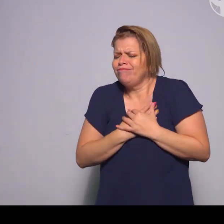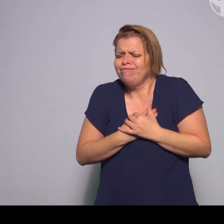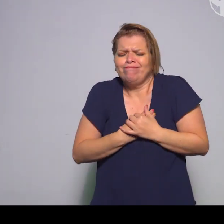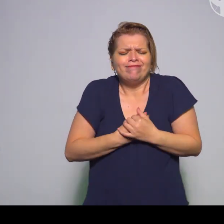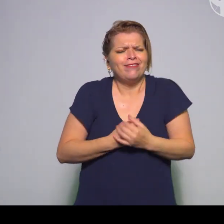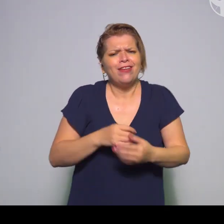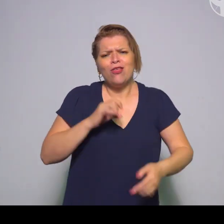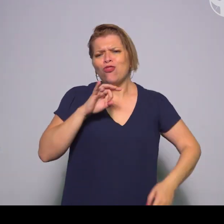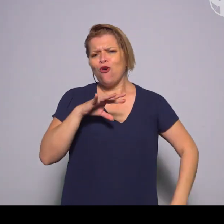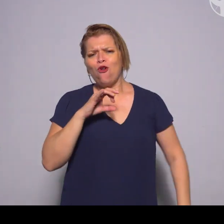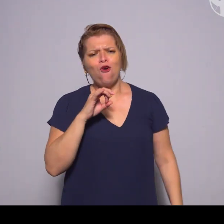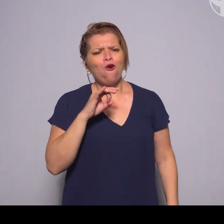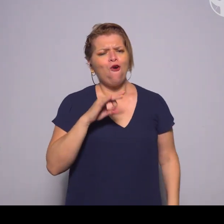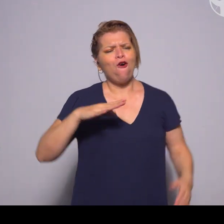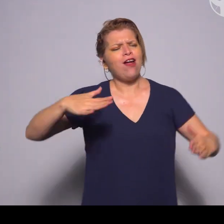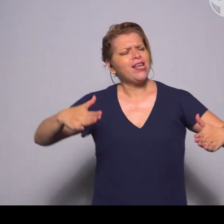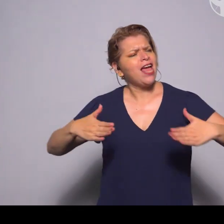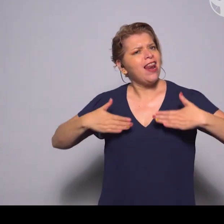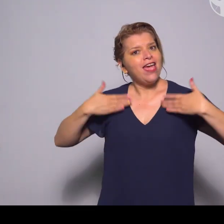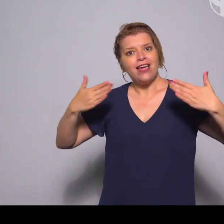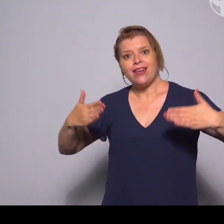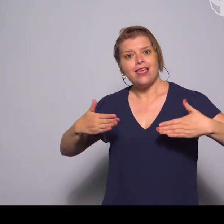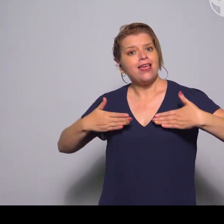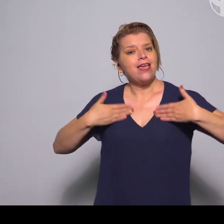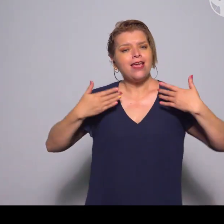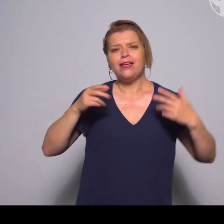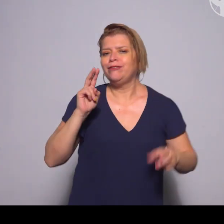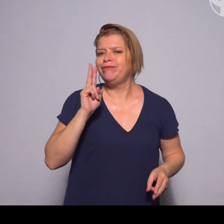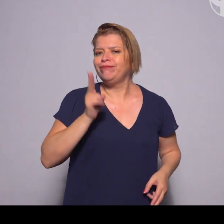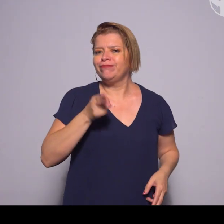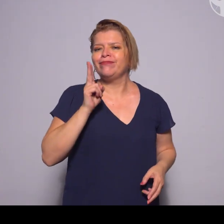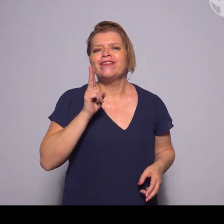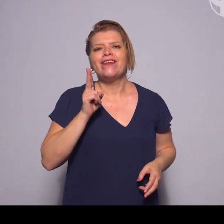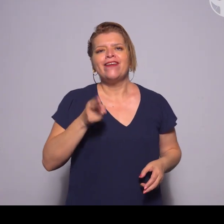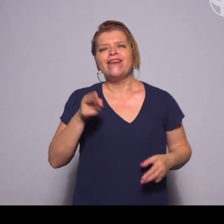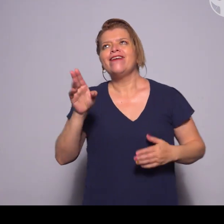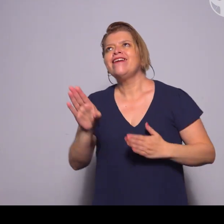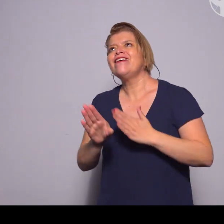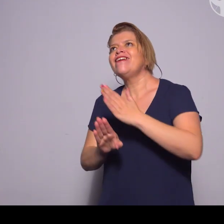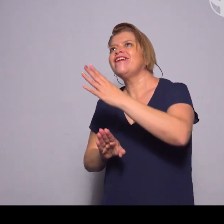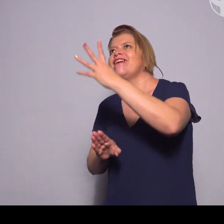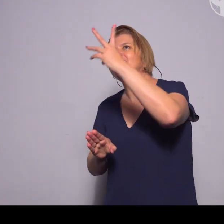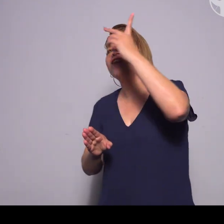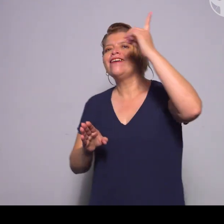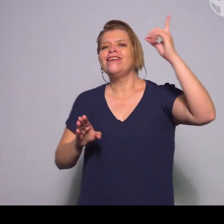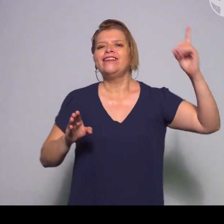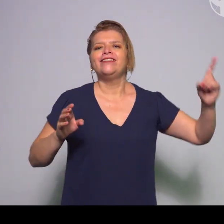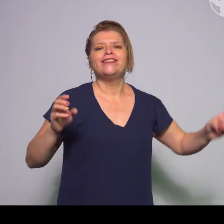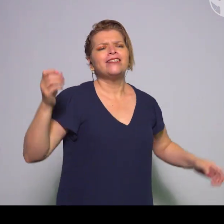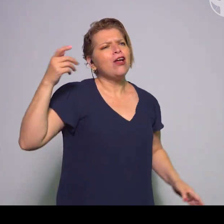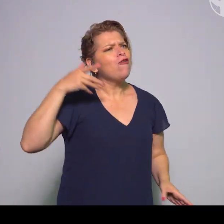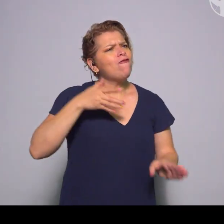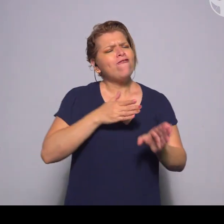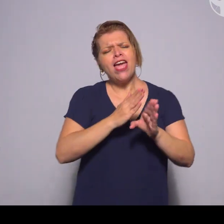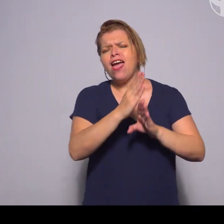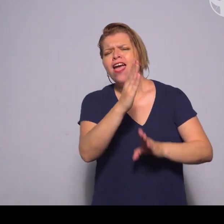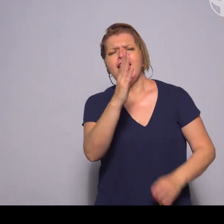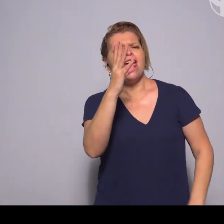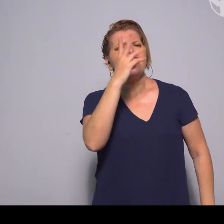en la tristeza, dolor y alegría. Fiel